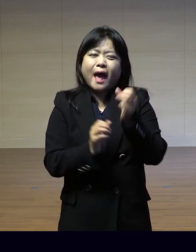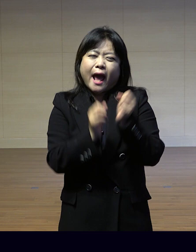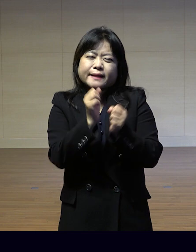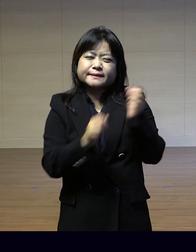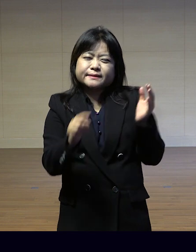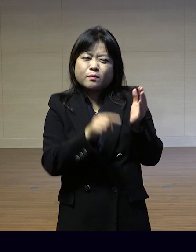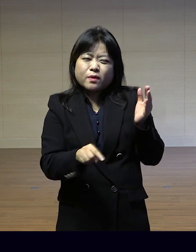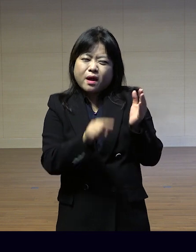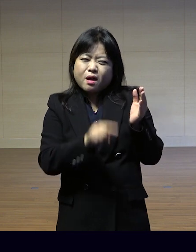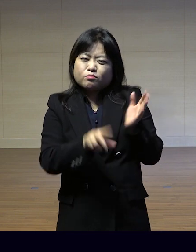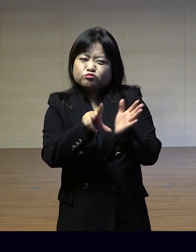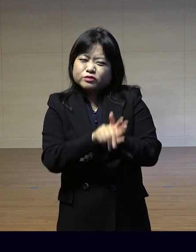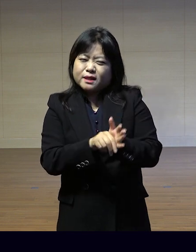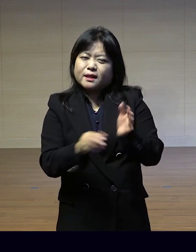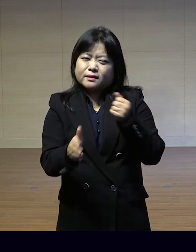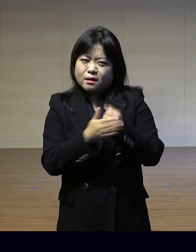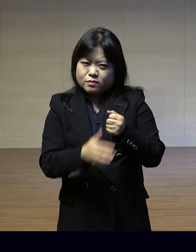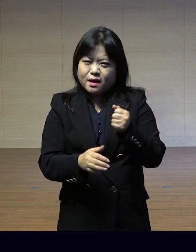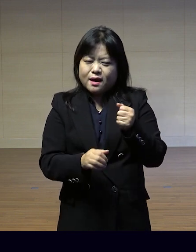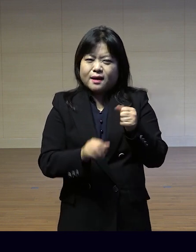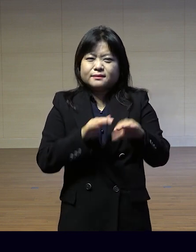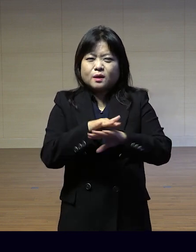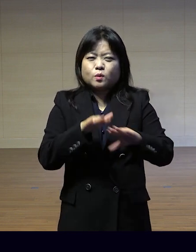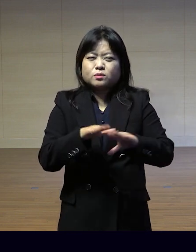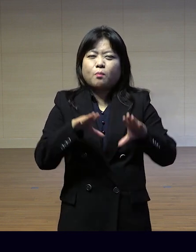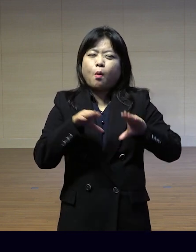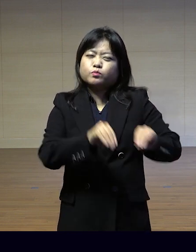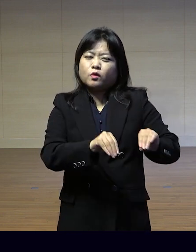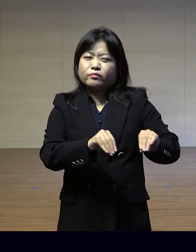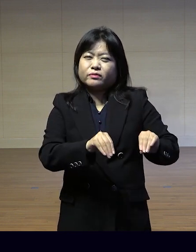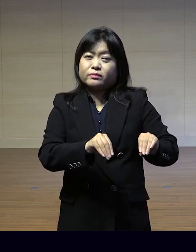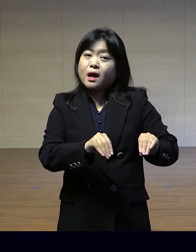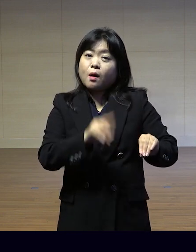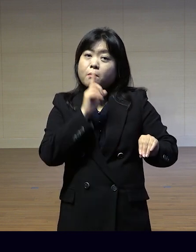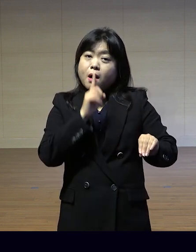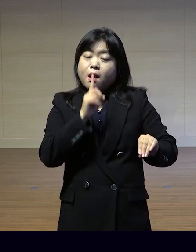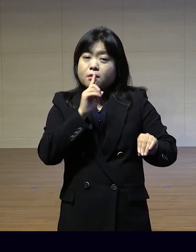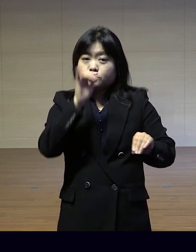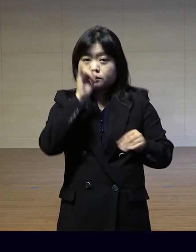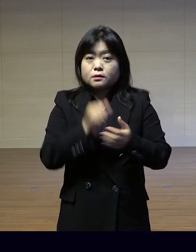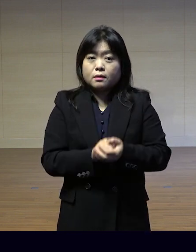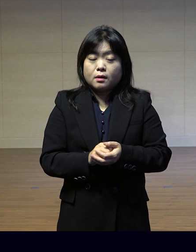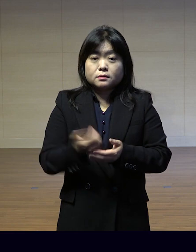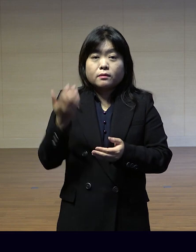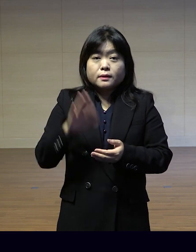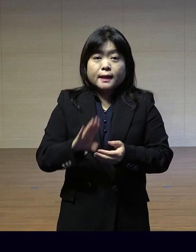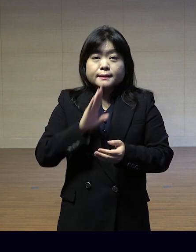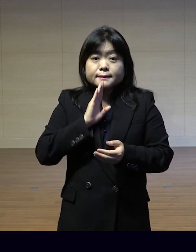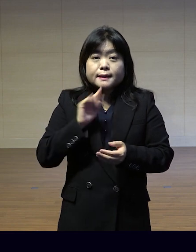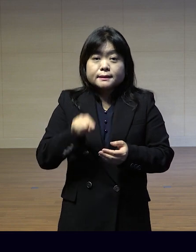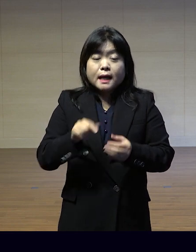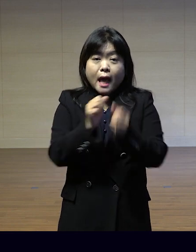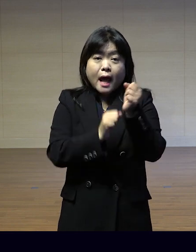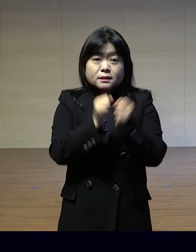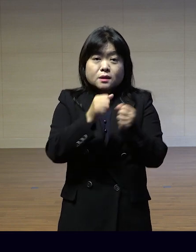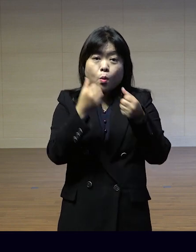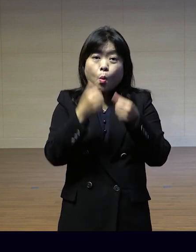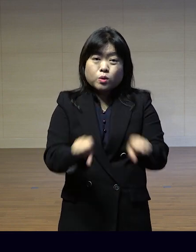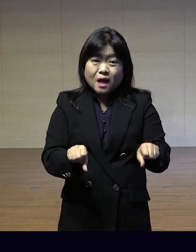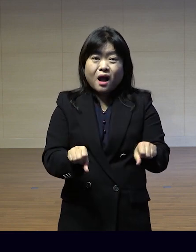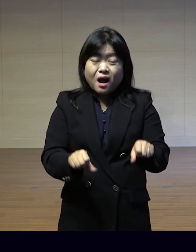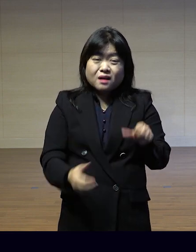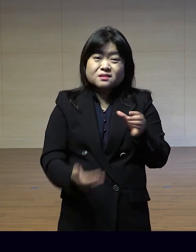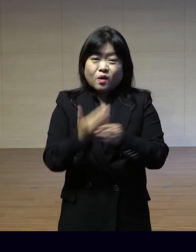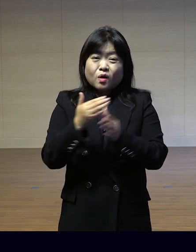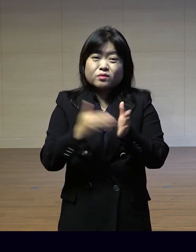내부에 생긴 모순으로 인해서 이 자동차가 멈췄다. 이렇게 표현을 할 수 있습니다. 근데 사실은 그게 엔진에 고장이 생겼다